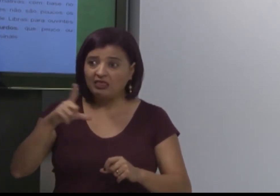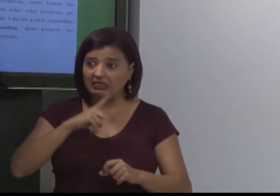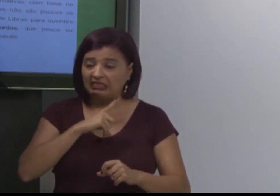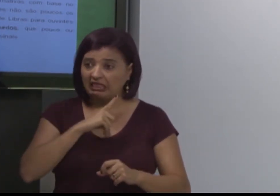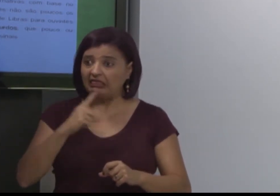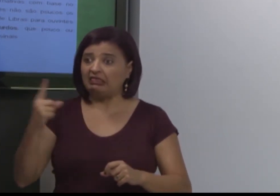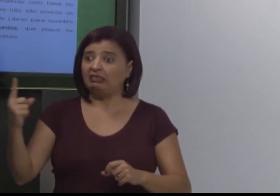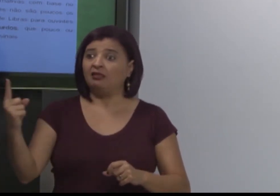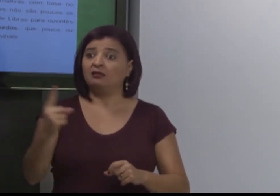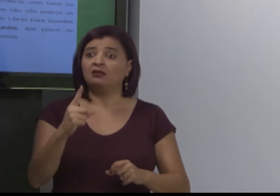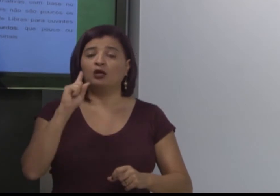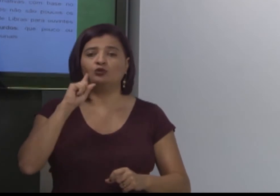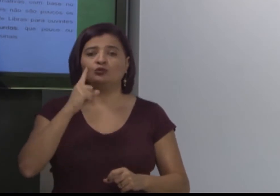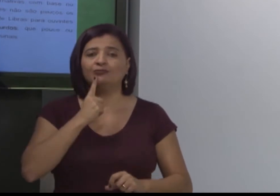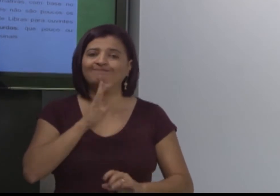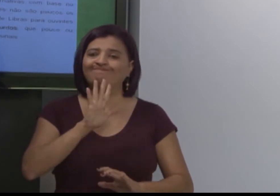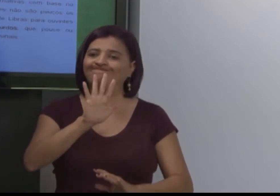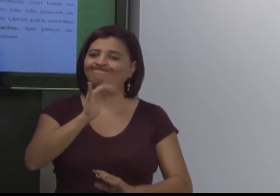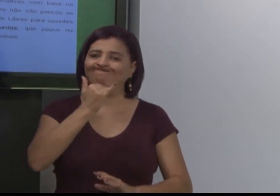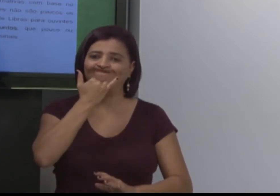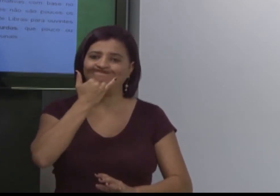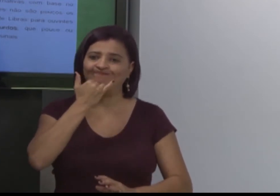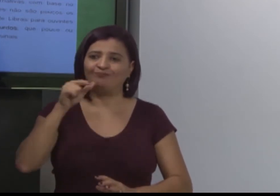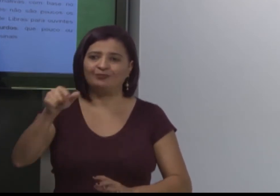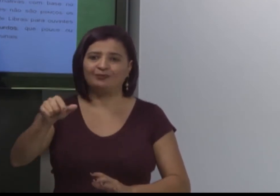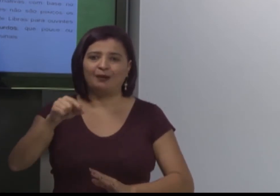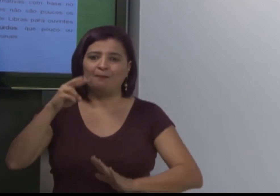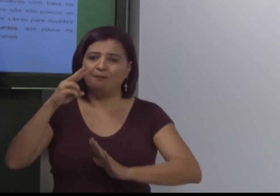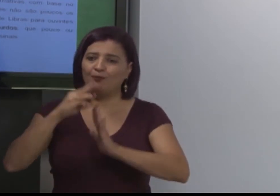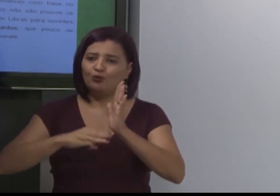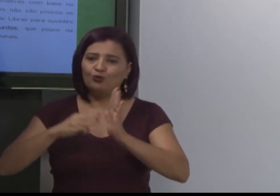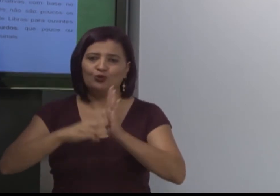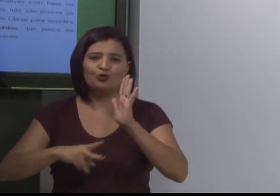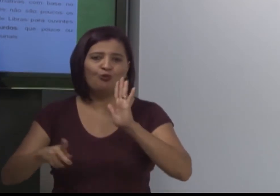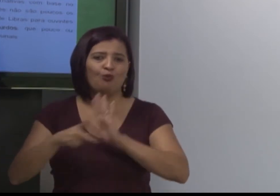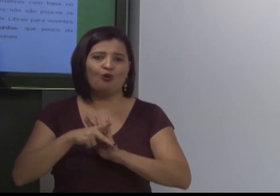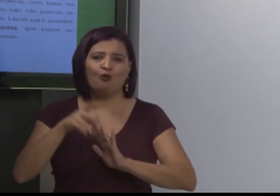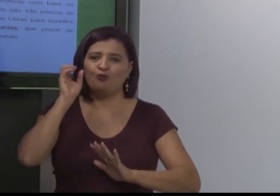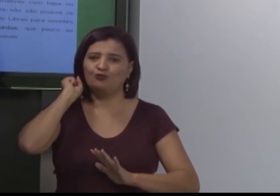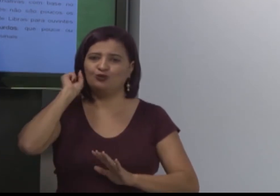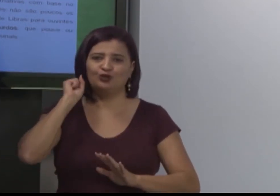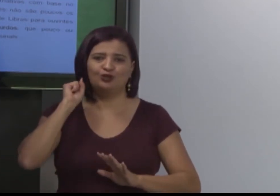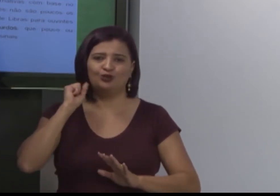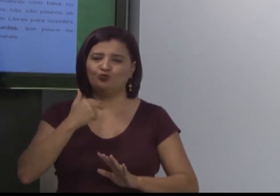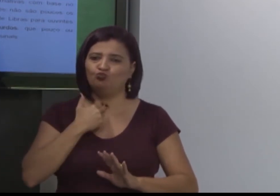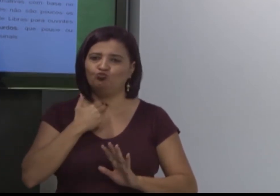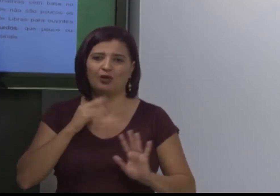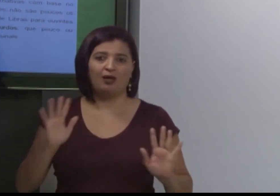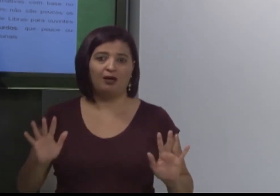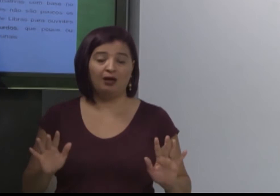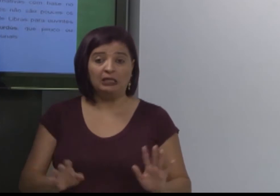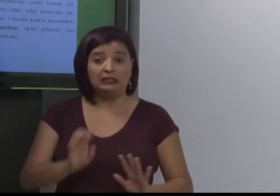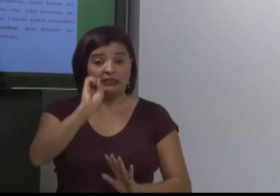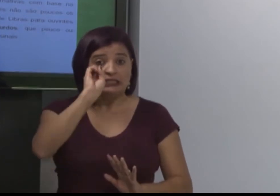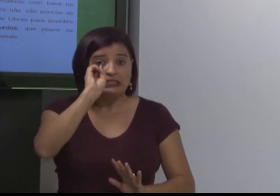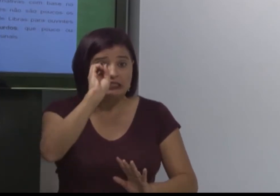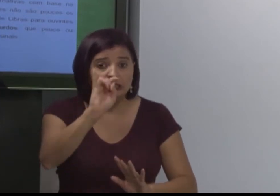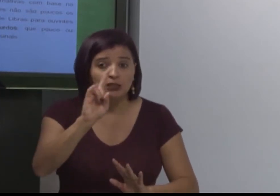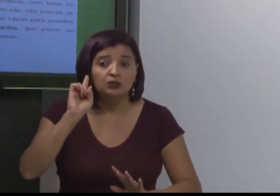que, caso haja ali um aluno surdo, eu fale, desculpem, é metodologia diferente. Por exemplo,